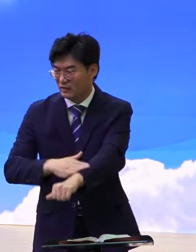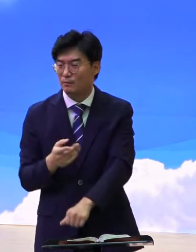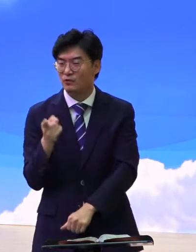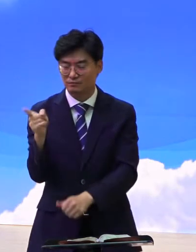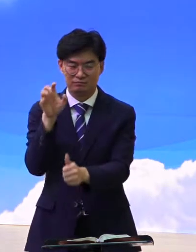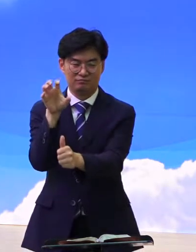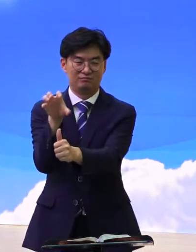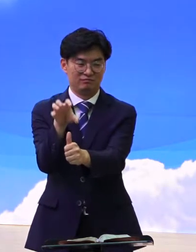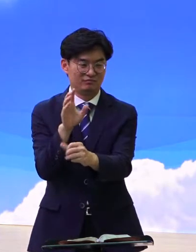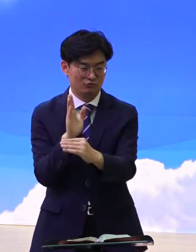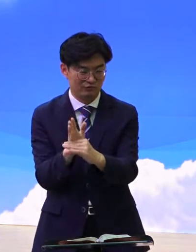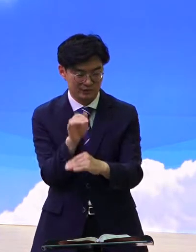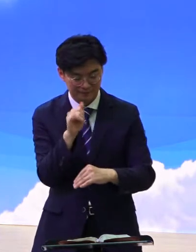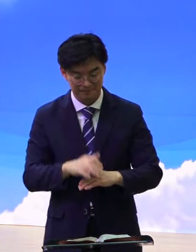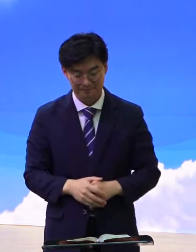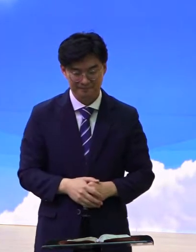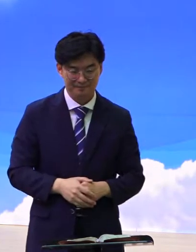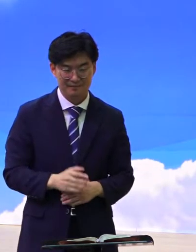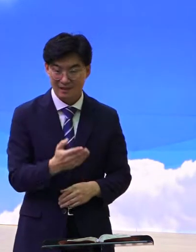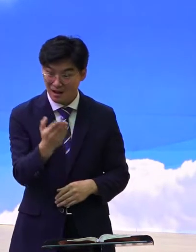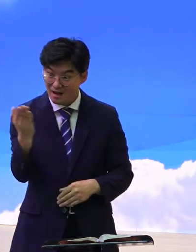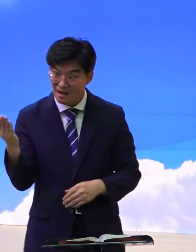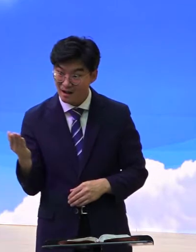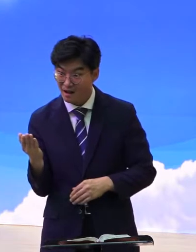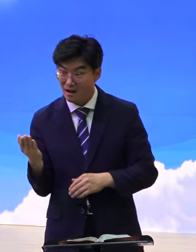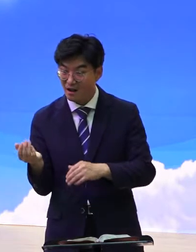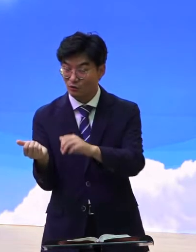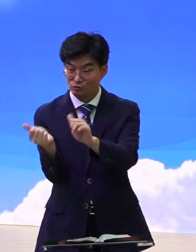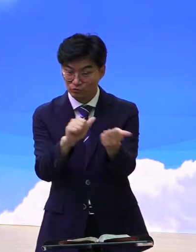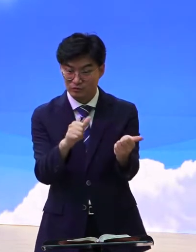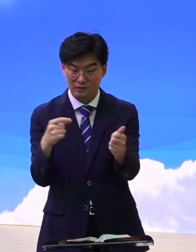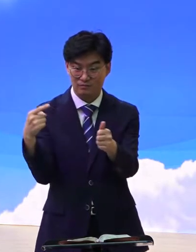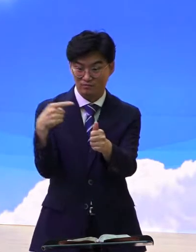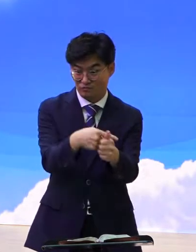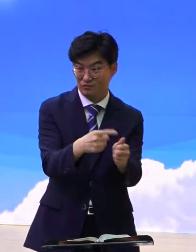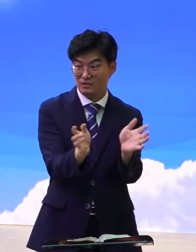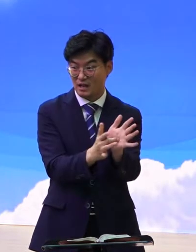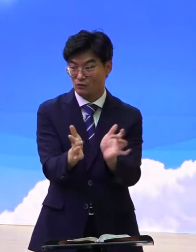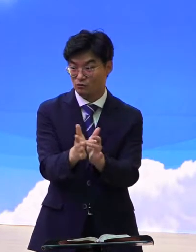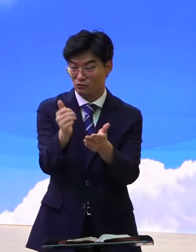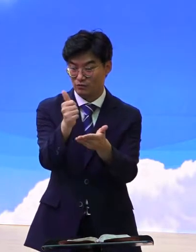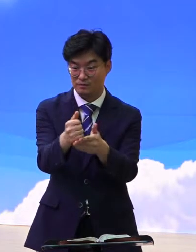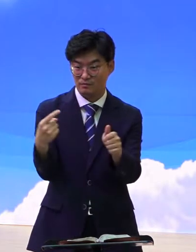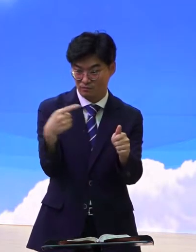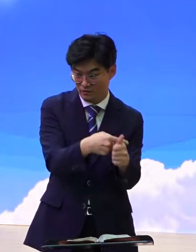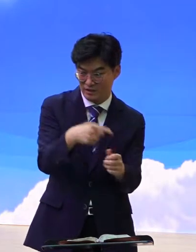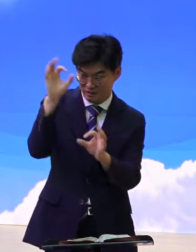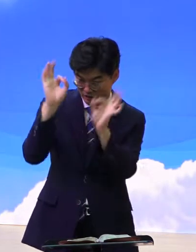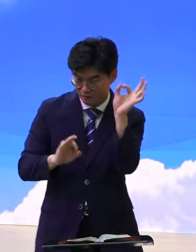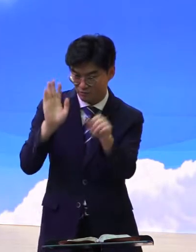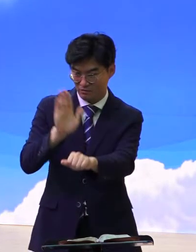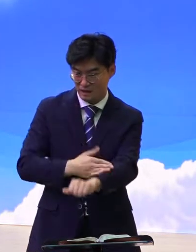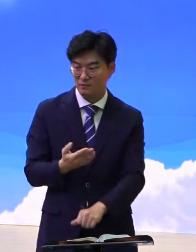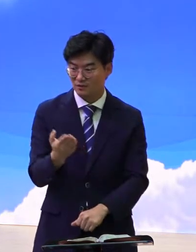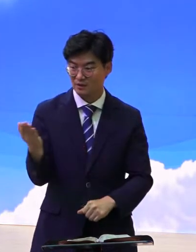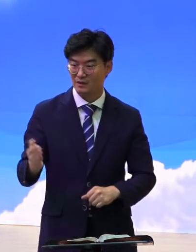책망을 했고 너희가 죽인 예수 그리스도를 하나님이 다시 살리셨고 그 일에 우리가